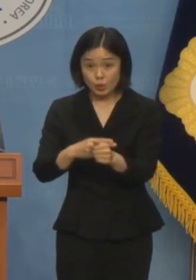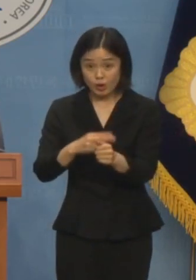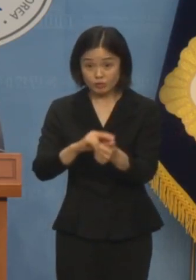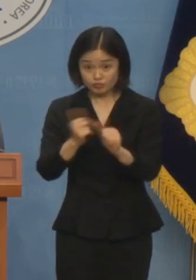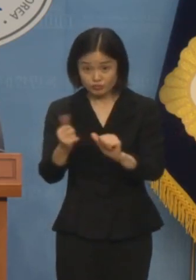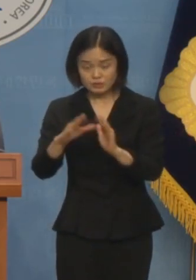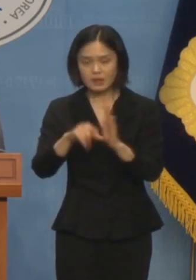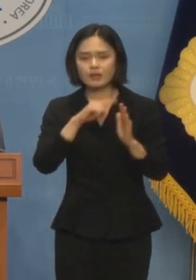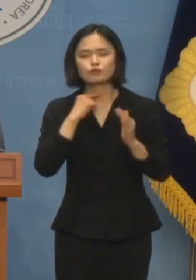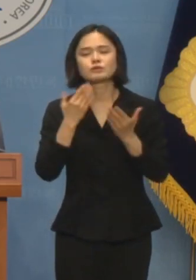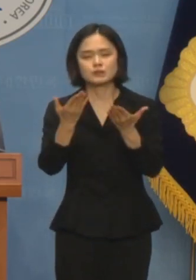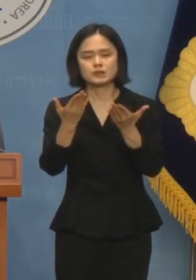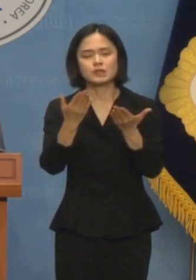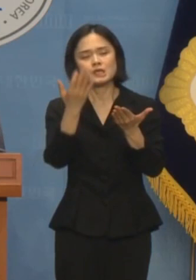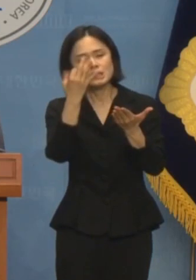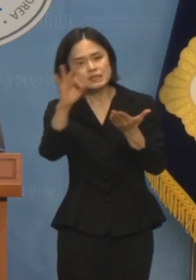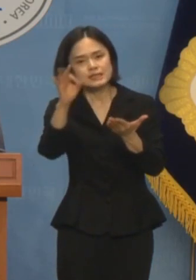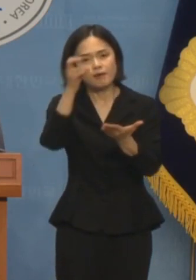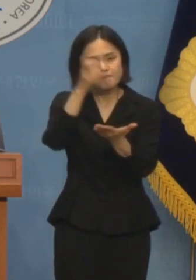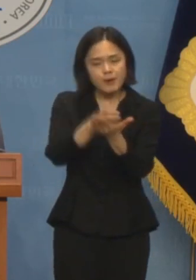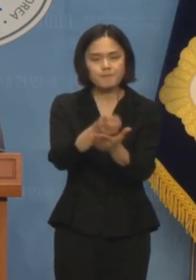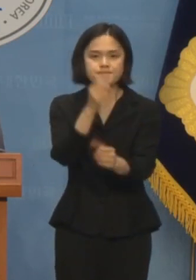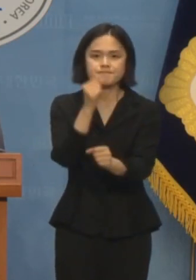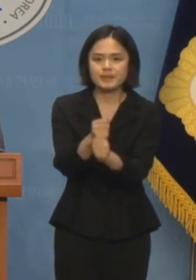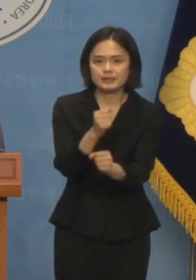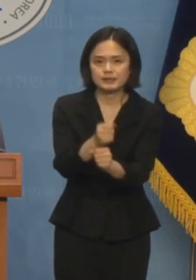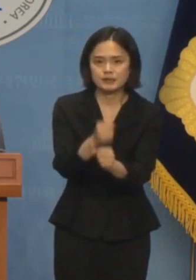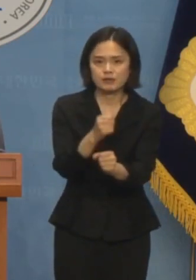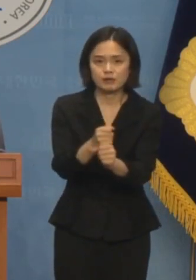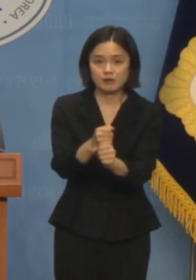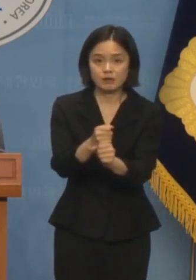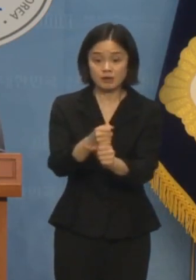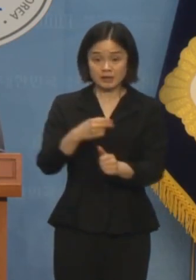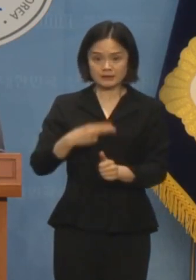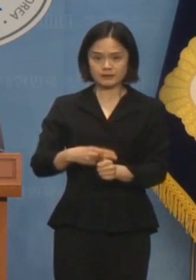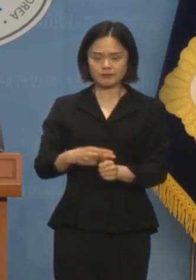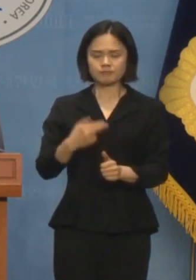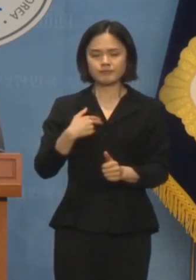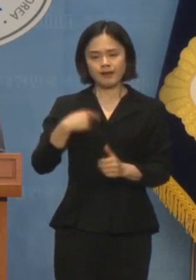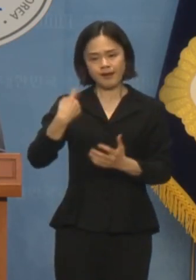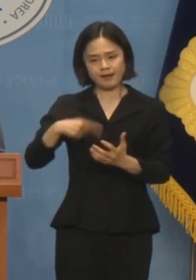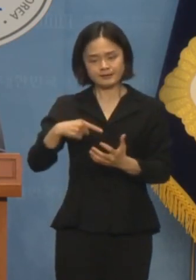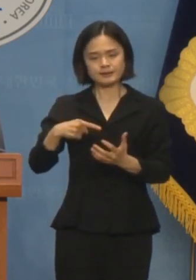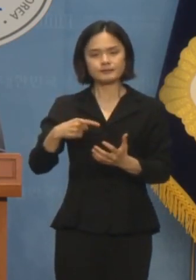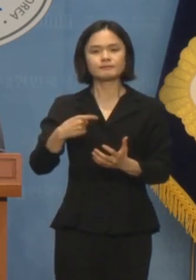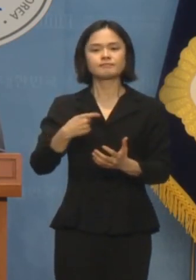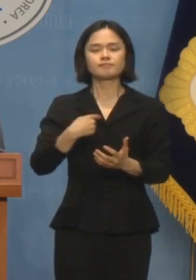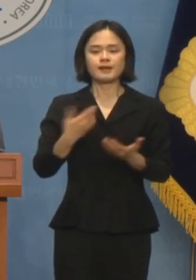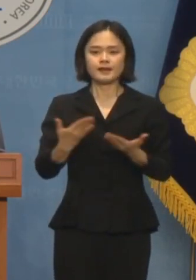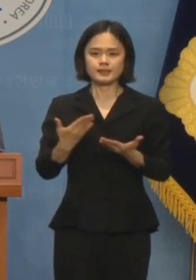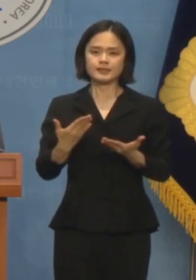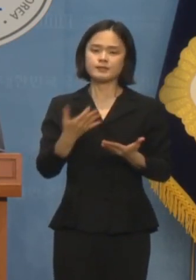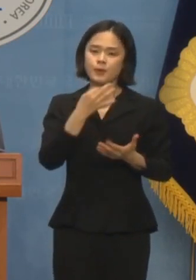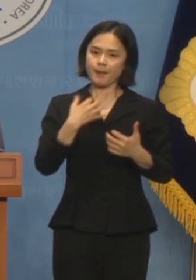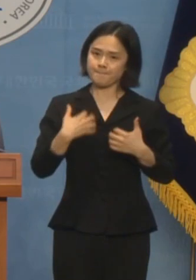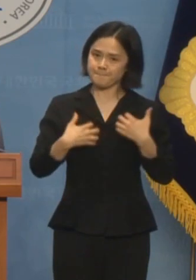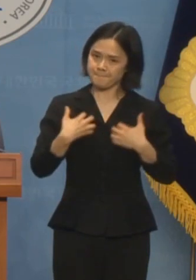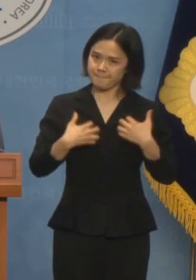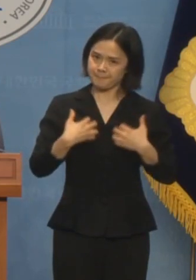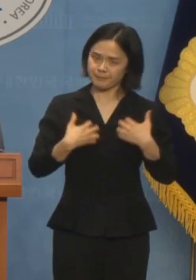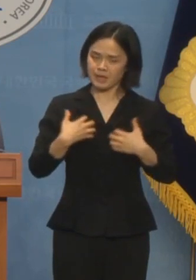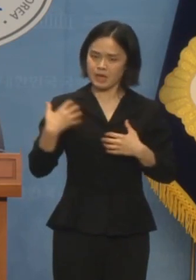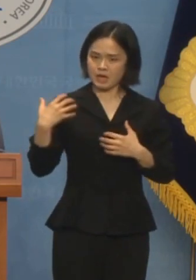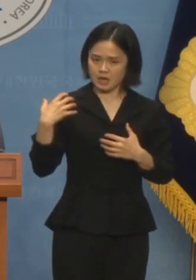대한 열정과 희생이 가치 있는 일임을 증명하여 주십시오. 또 한 가지 당부하고 싶은